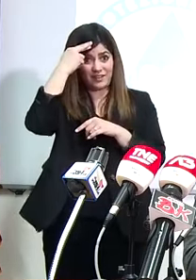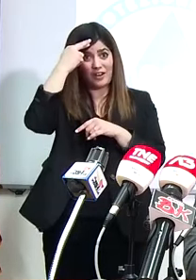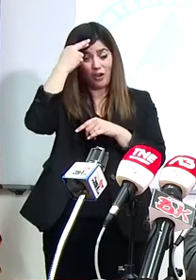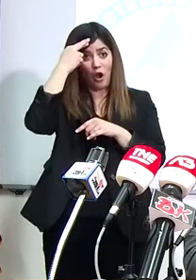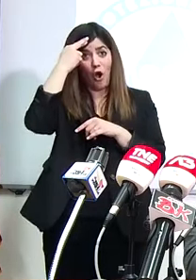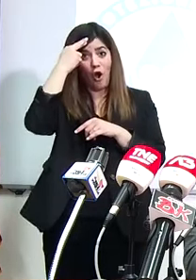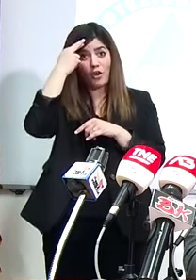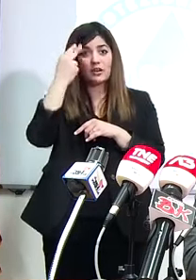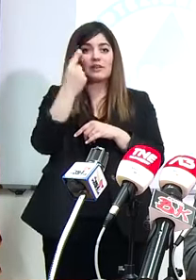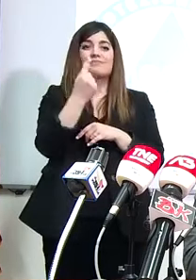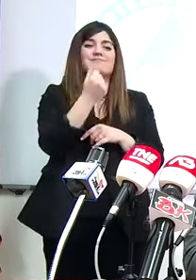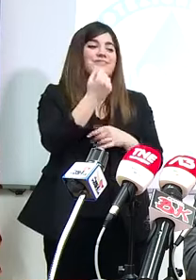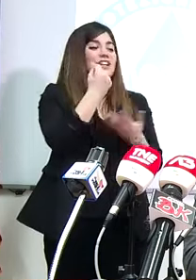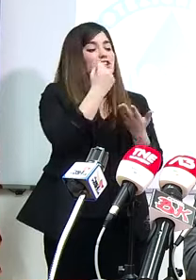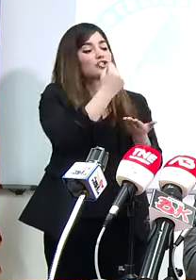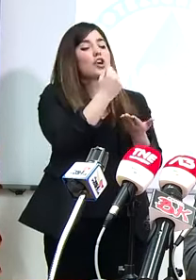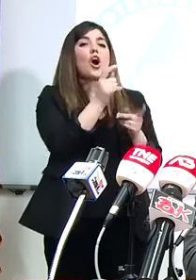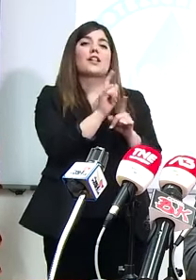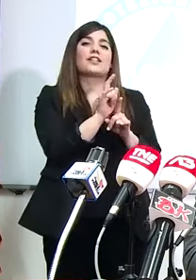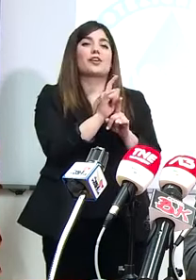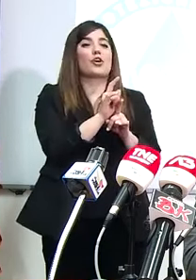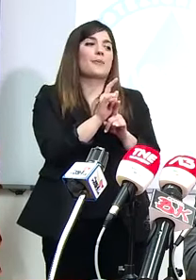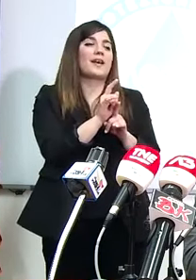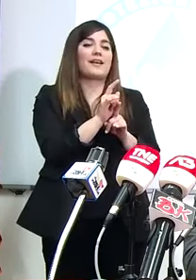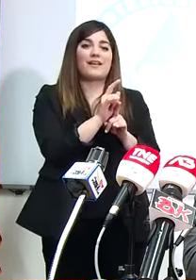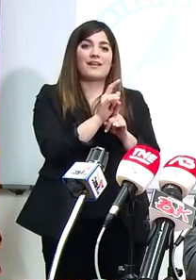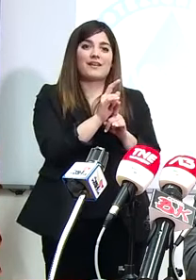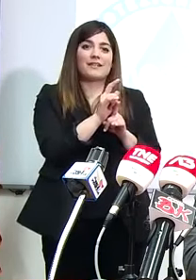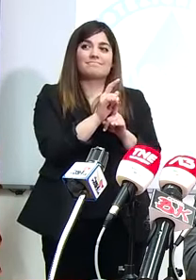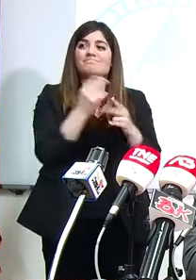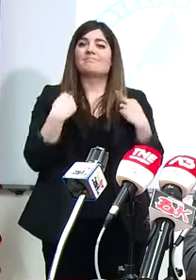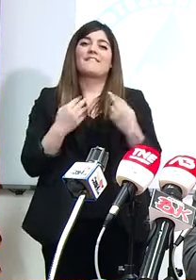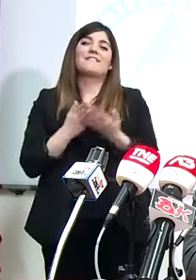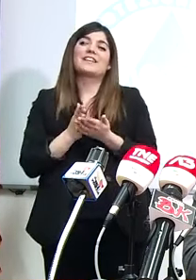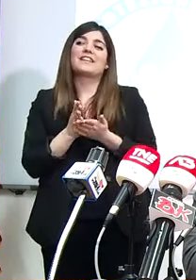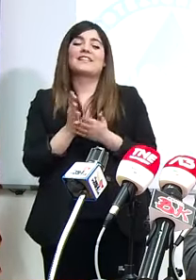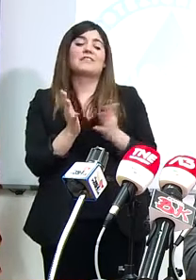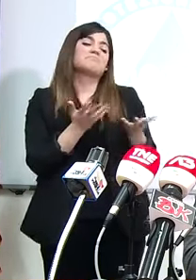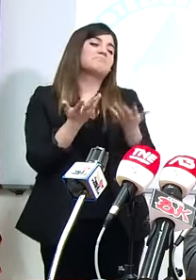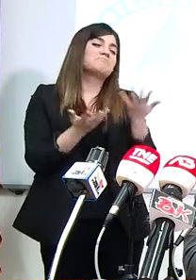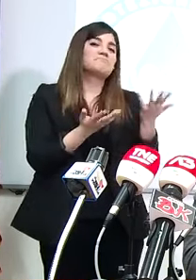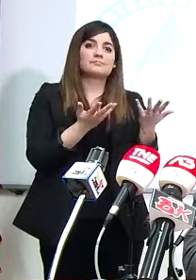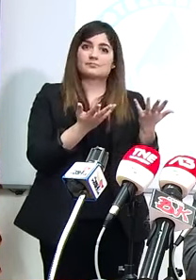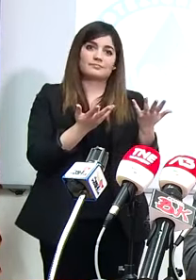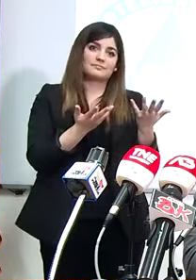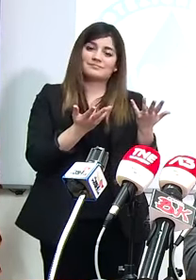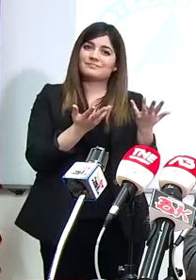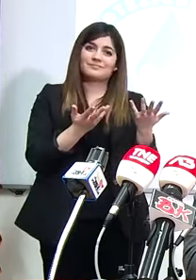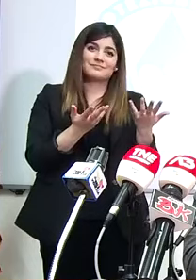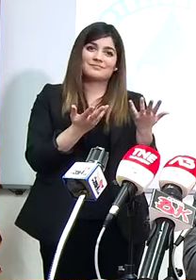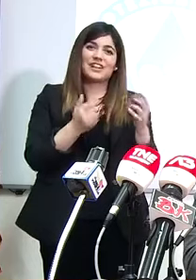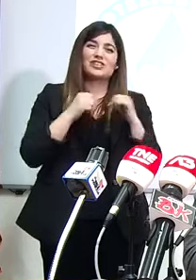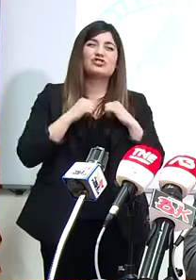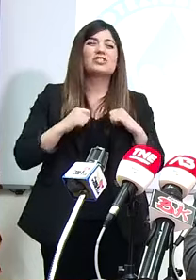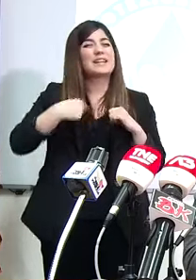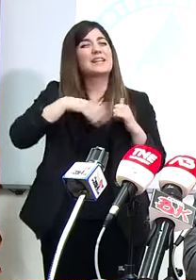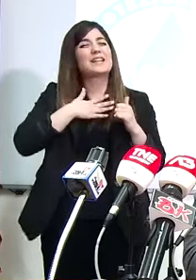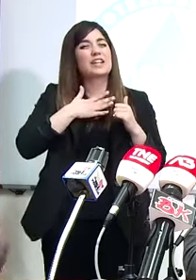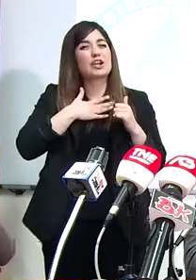avulso dalla nostra vita c'è il valore che i nostri lavoratori e i nostri imprenditori creano i nostri cittadini creano